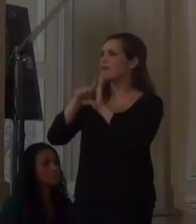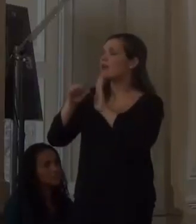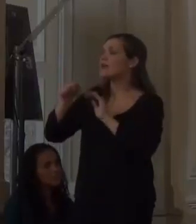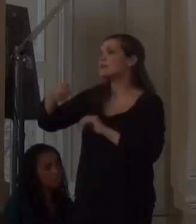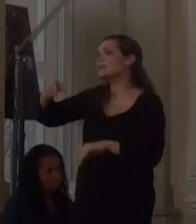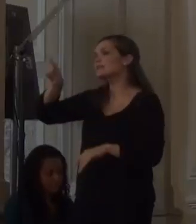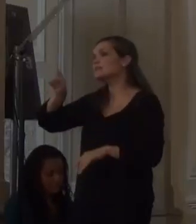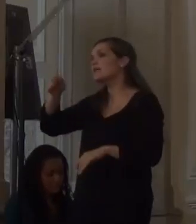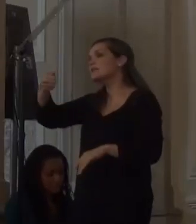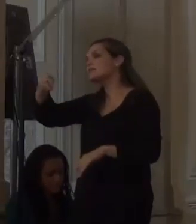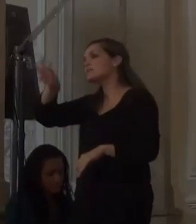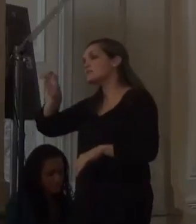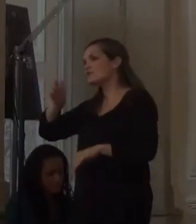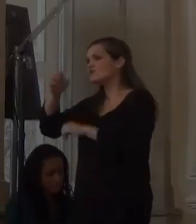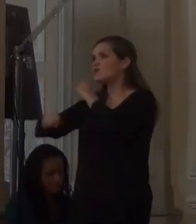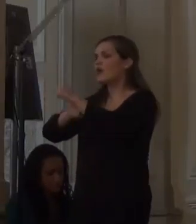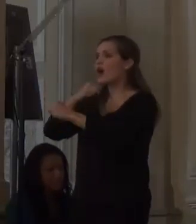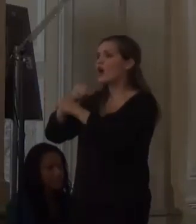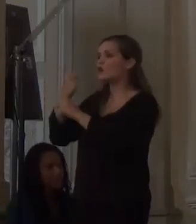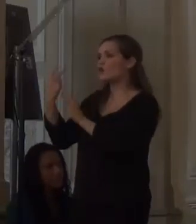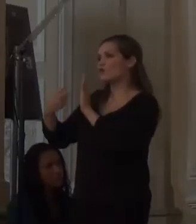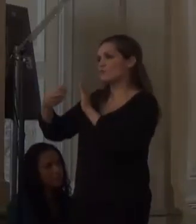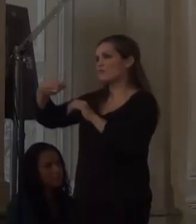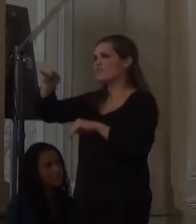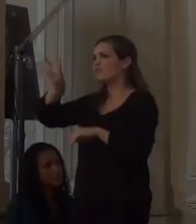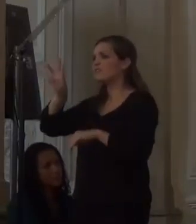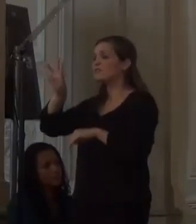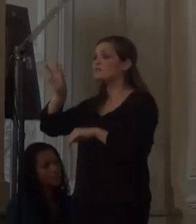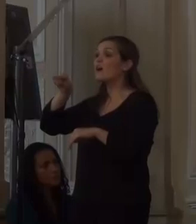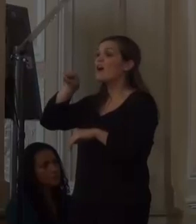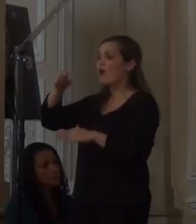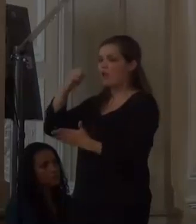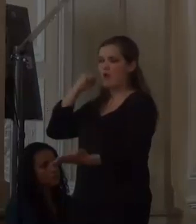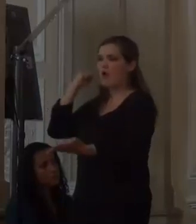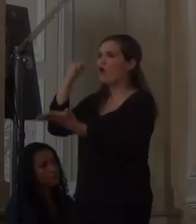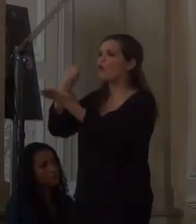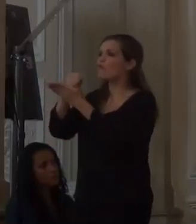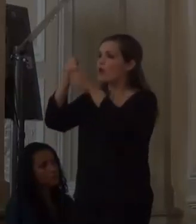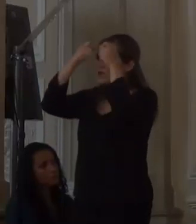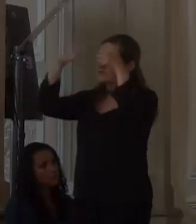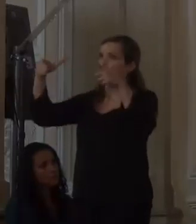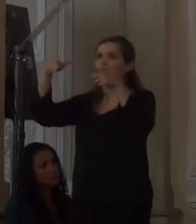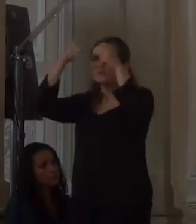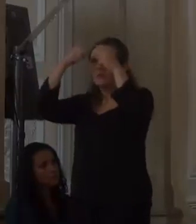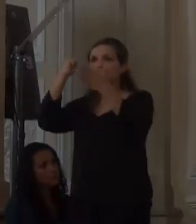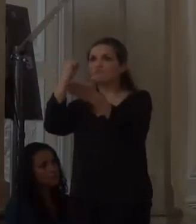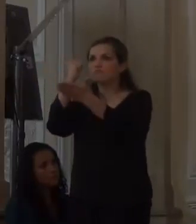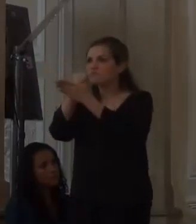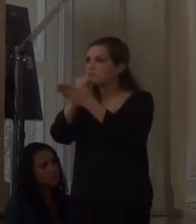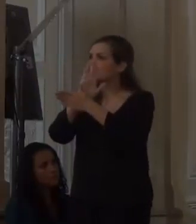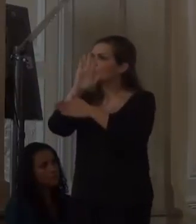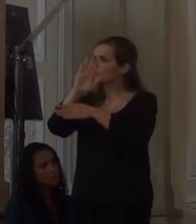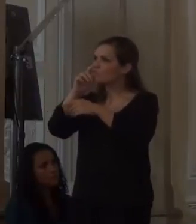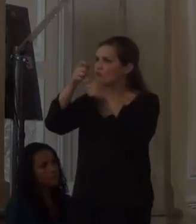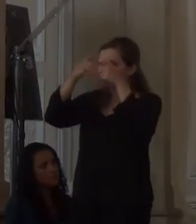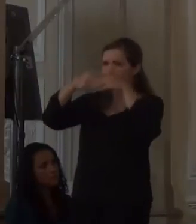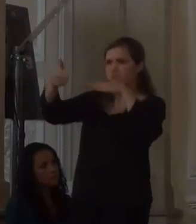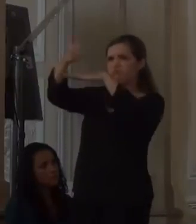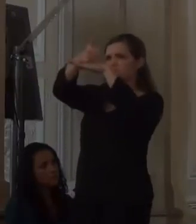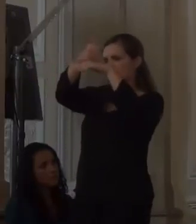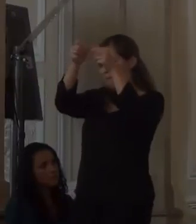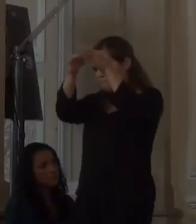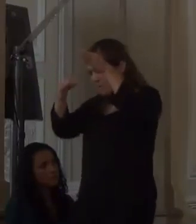1618 del año 2013 obliga al Estado, tanto en sus entidades nacionales como territoriales,